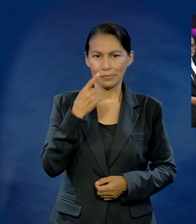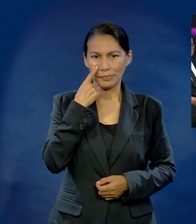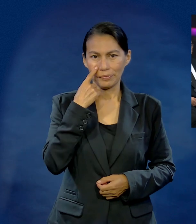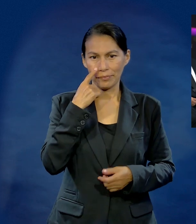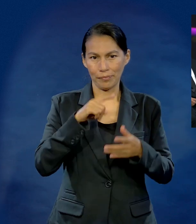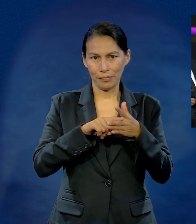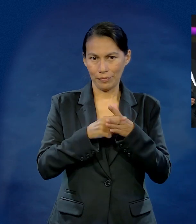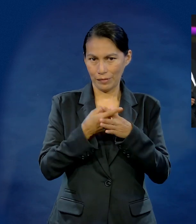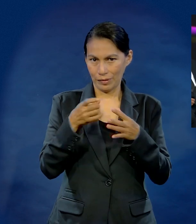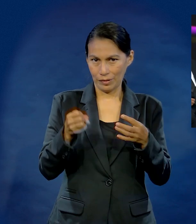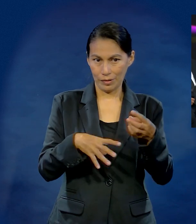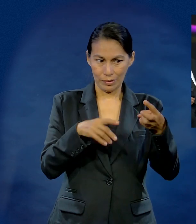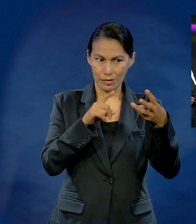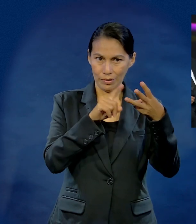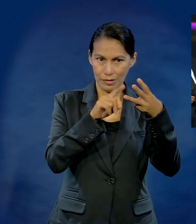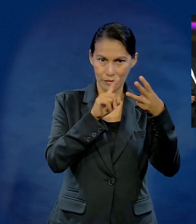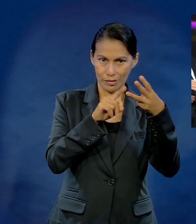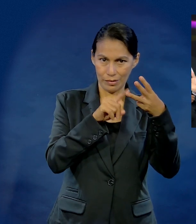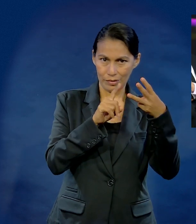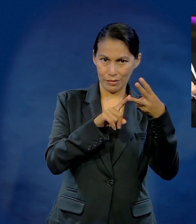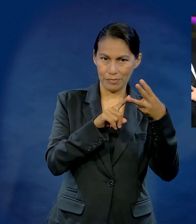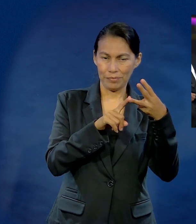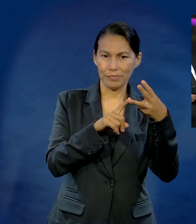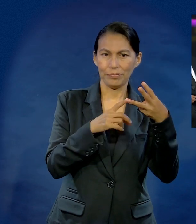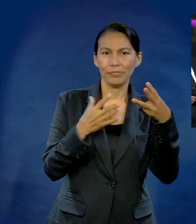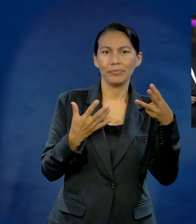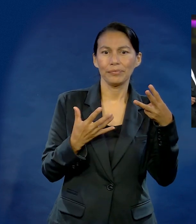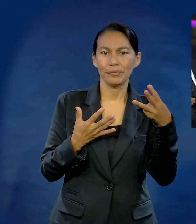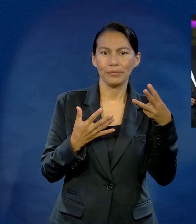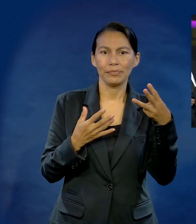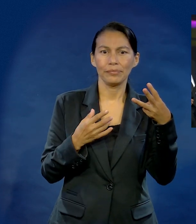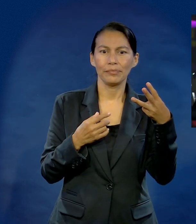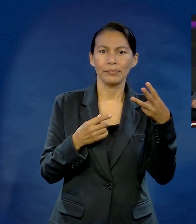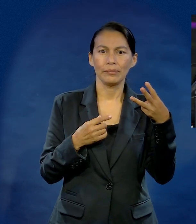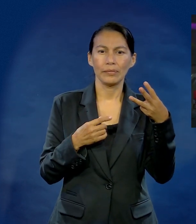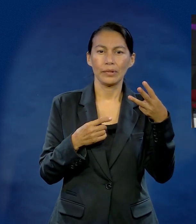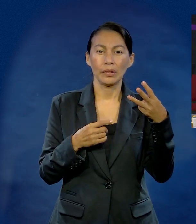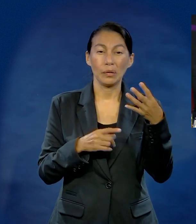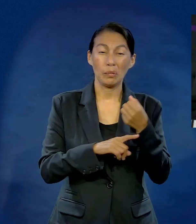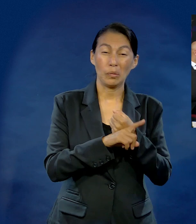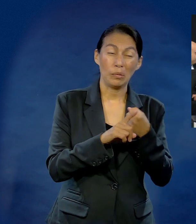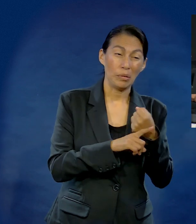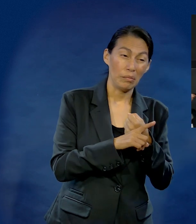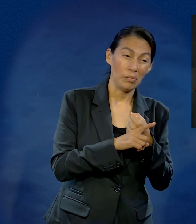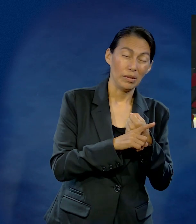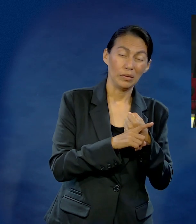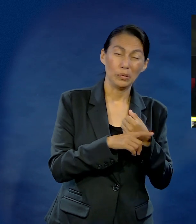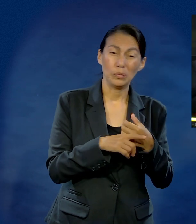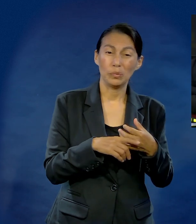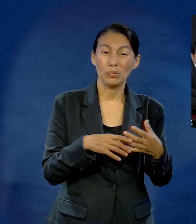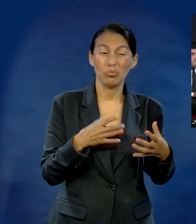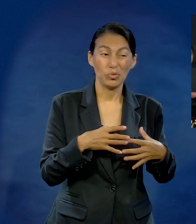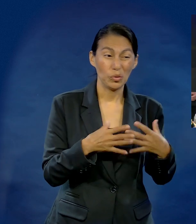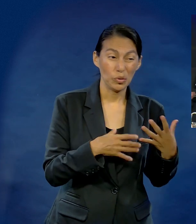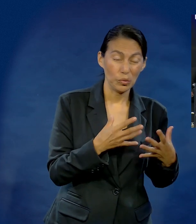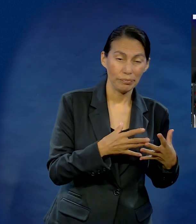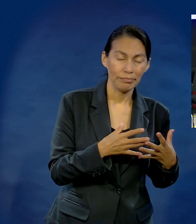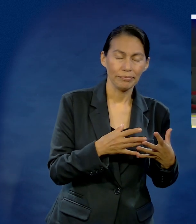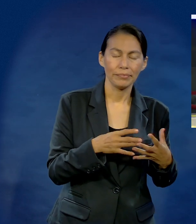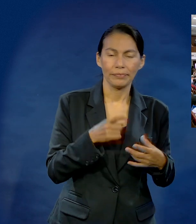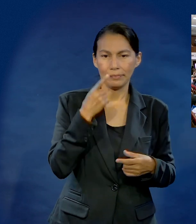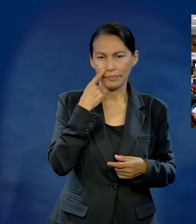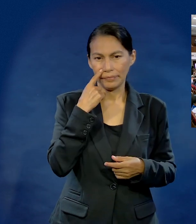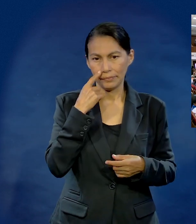soluciona tus problemas en la palabra de Dios. Dile hacia el de al lado, soluciona tus problemas en la palabra de